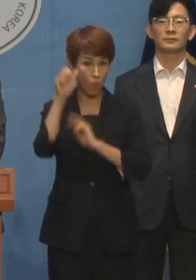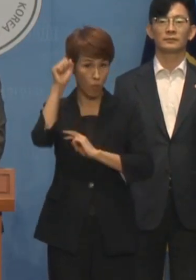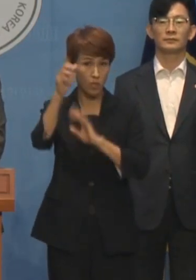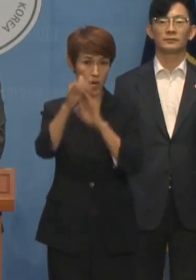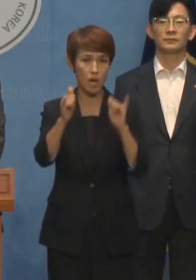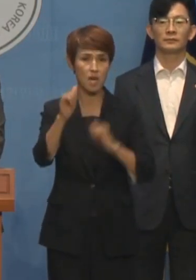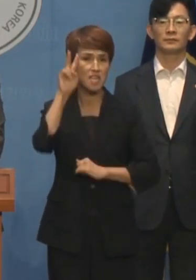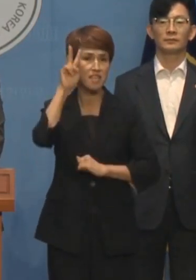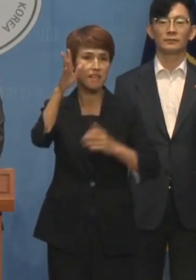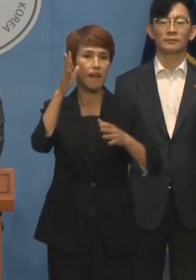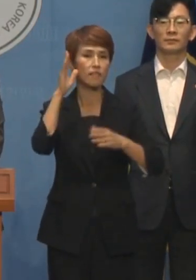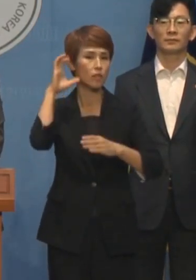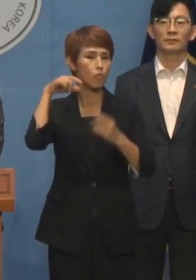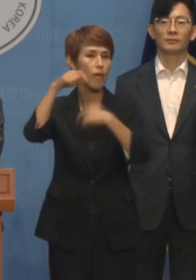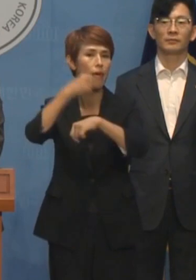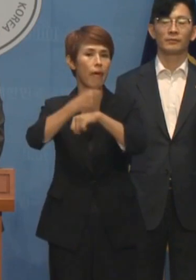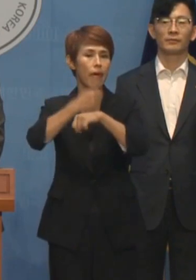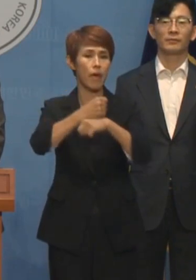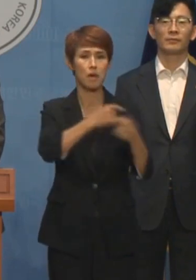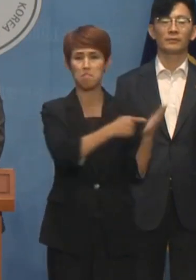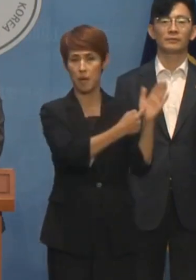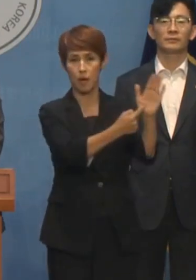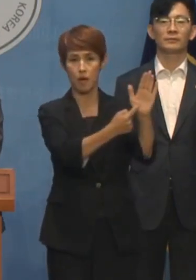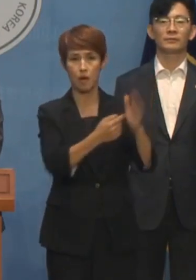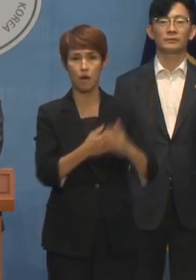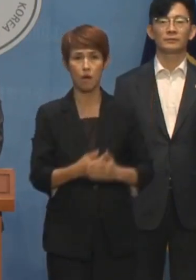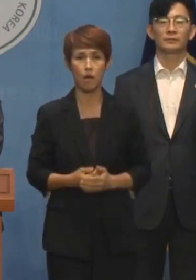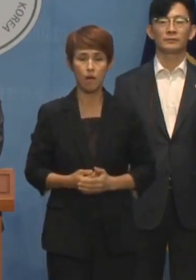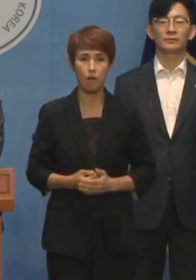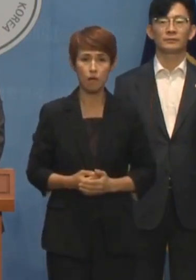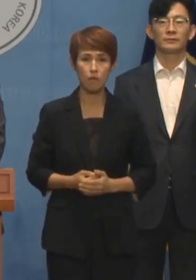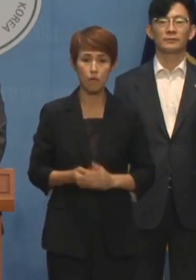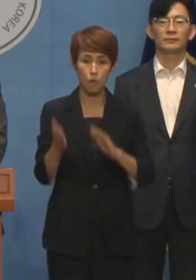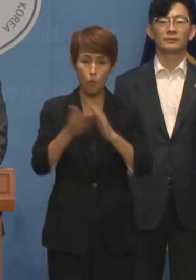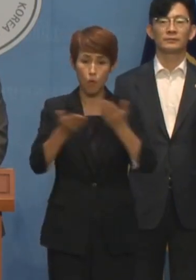강행하겠다고 표기했습니다. 또 후보자 공직검증과는 전혀